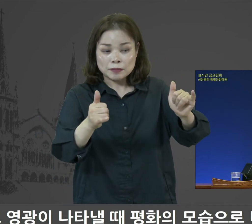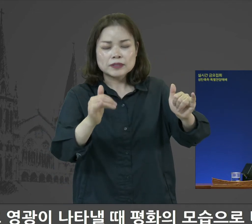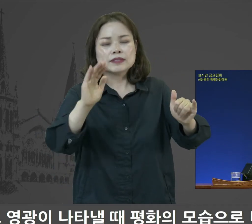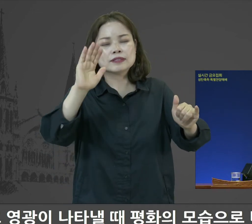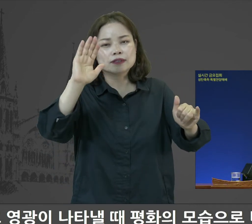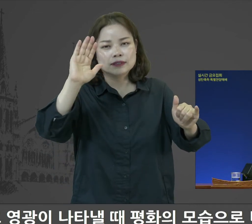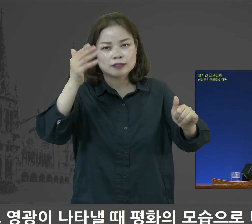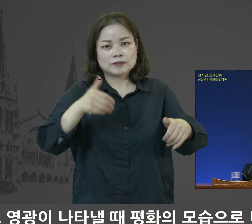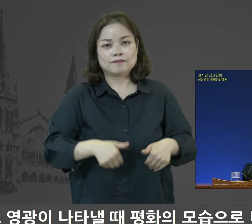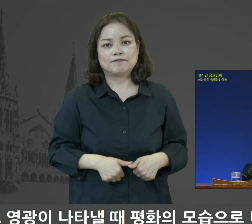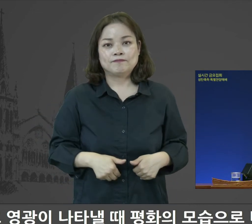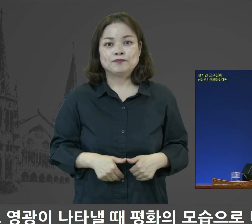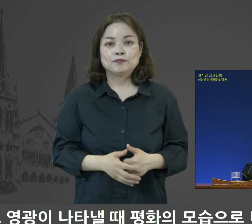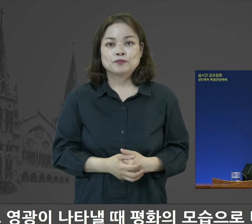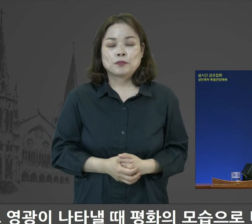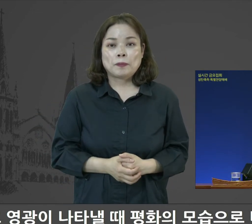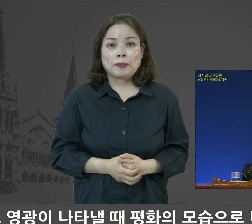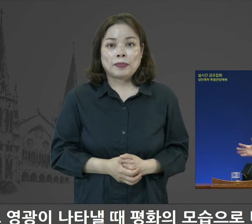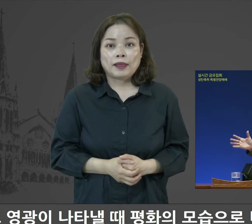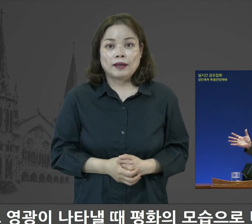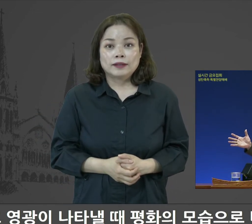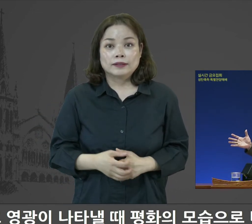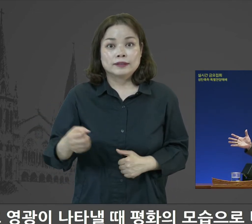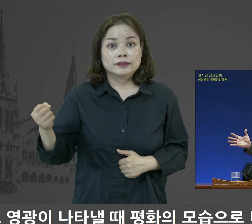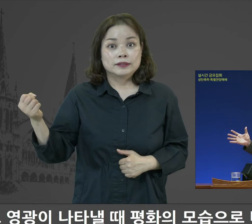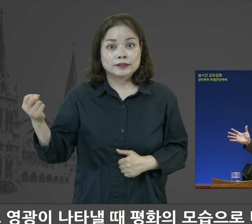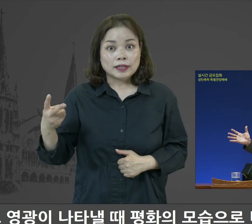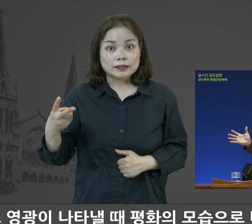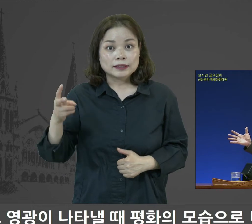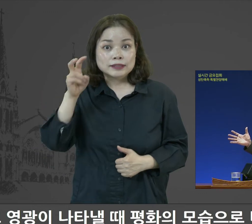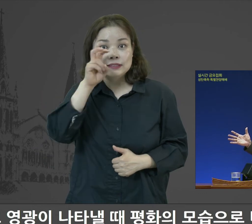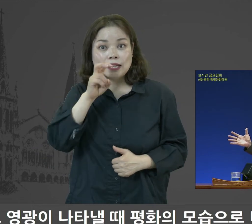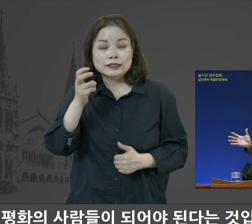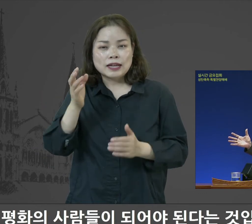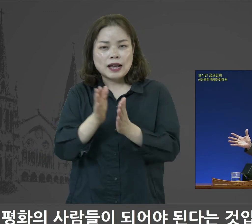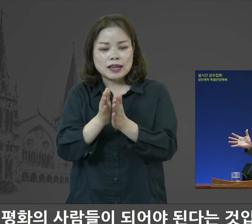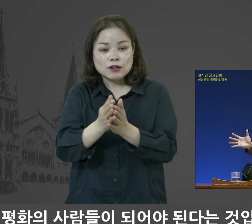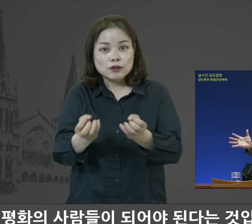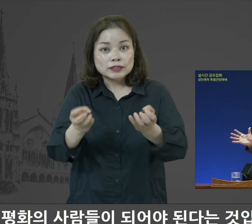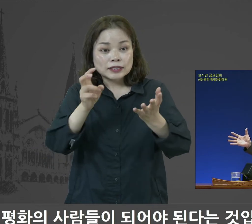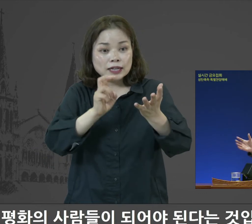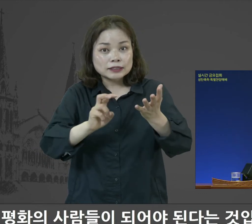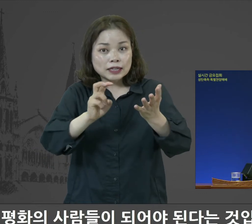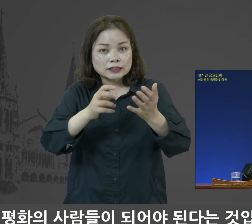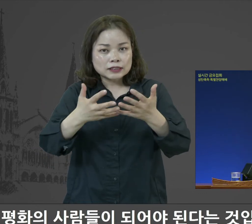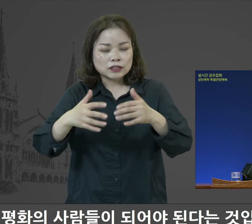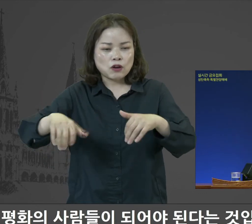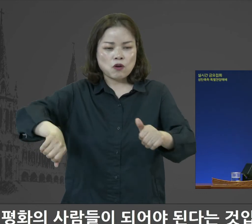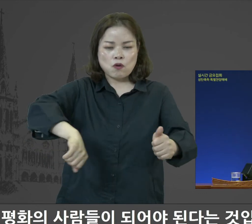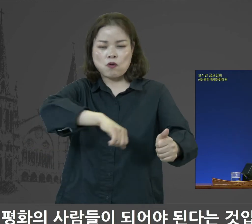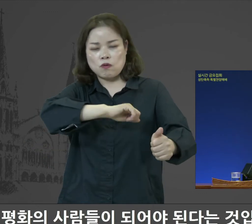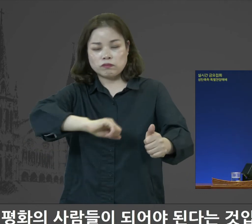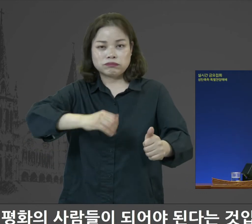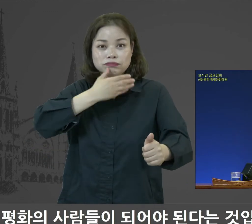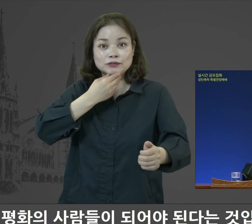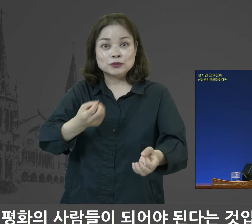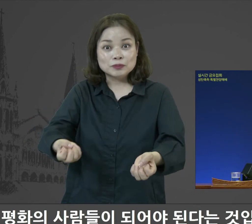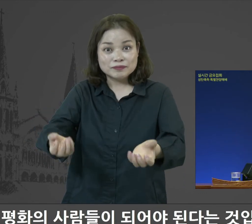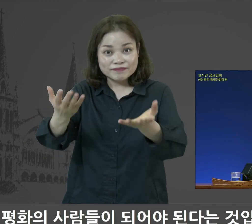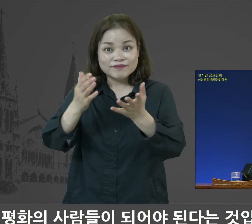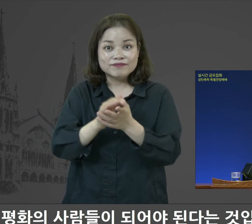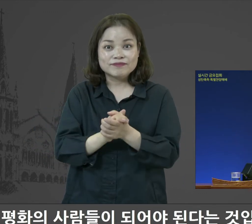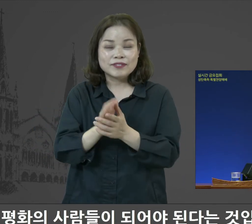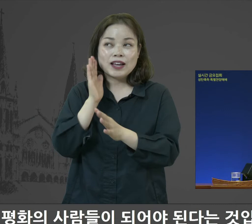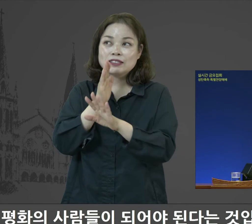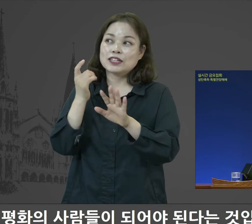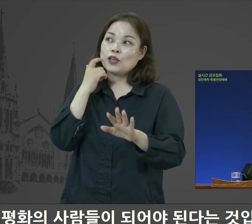돼야 되는 것이죠. 다시 한번 오늘 찬양할 할렐루야 찬양대와 이 오케스트라를 축복합니다.